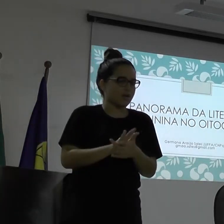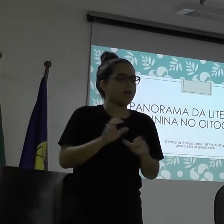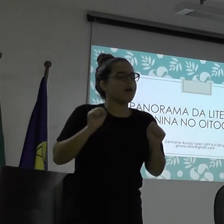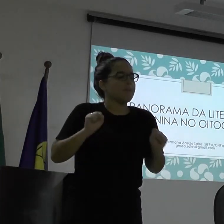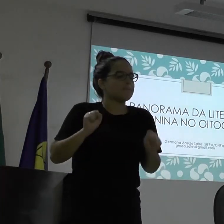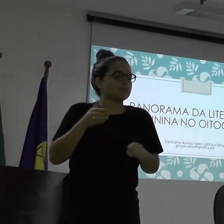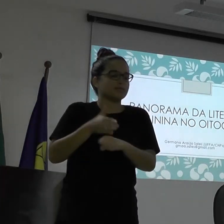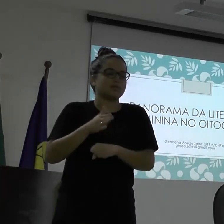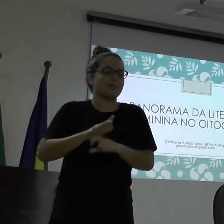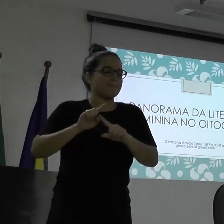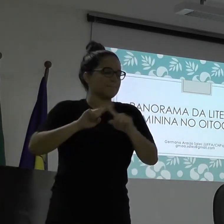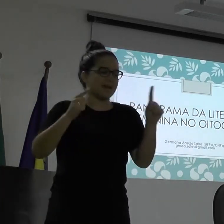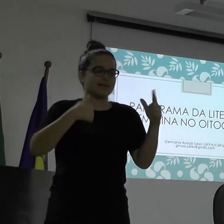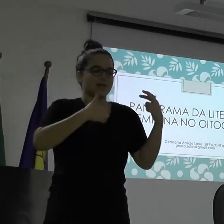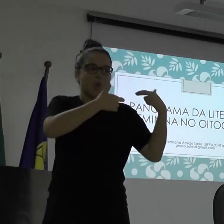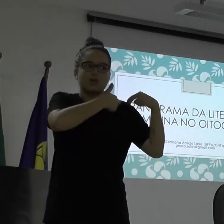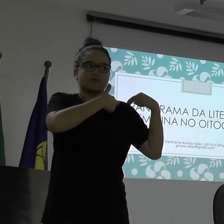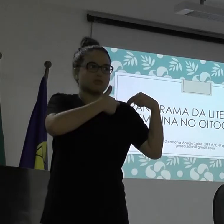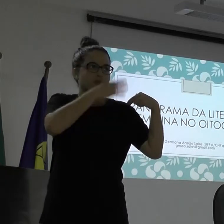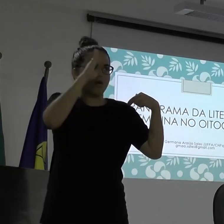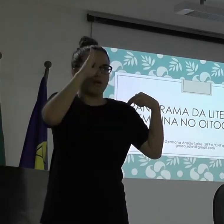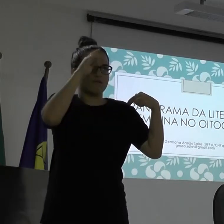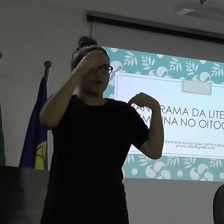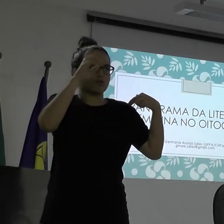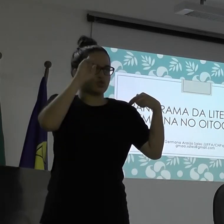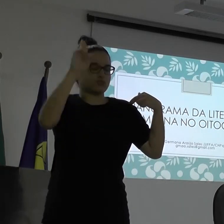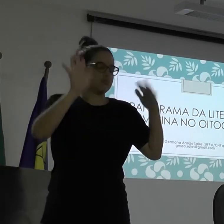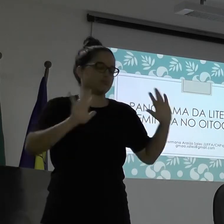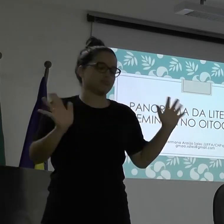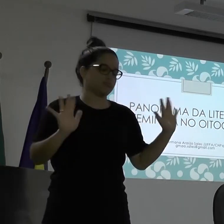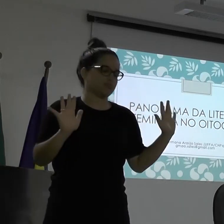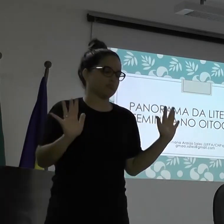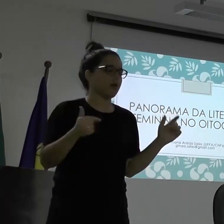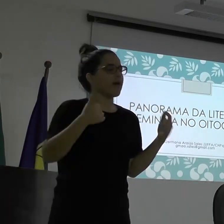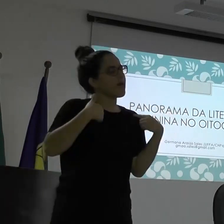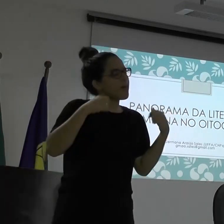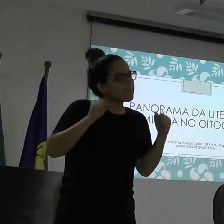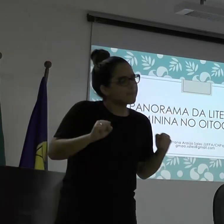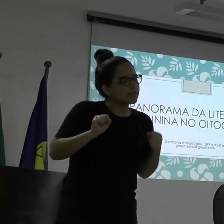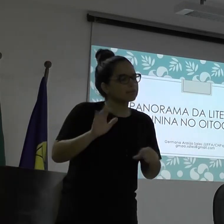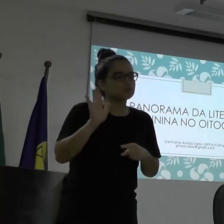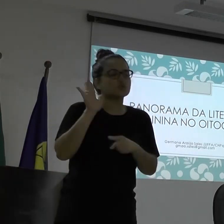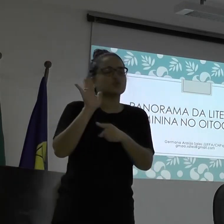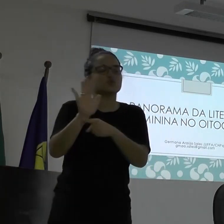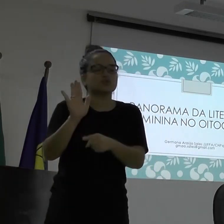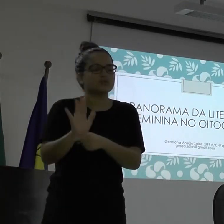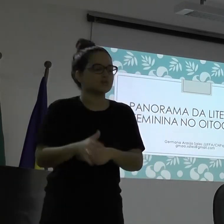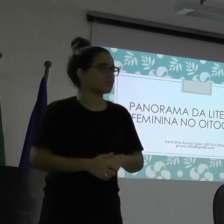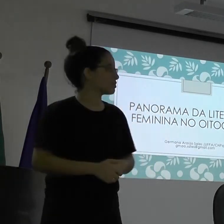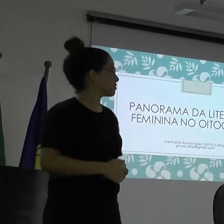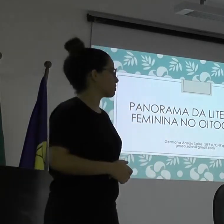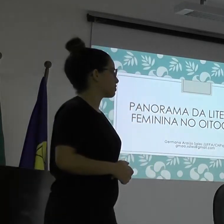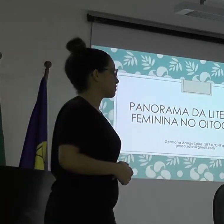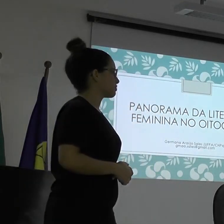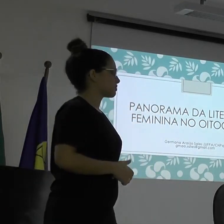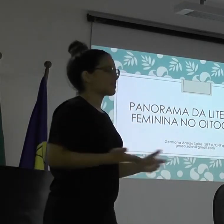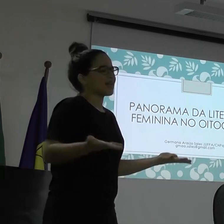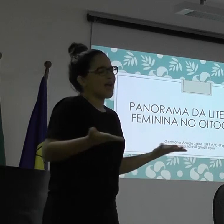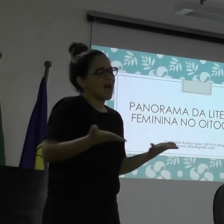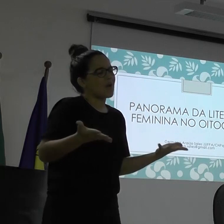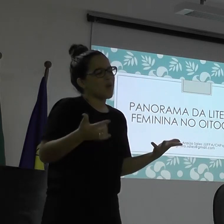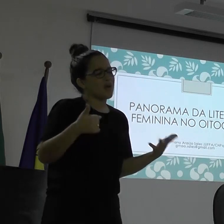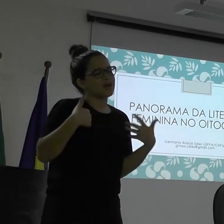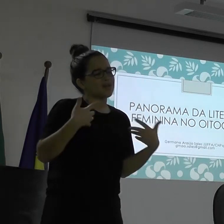participo, mas não encabeço. Tá? Ajudo. Agora deixa eu sair dessa área, né? Porque esse